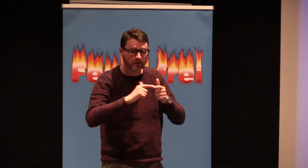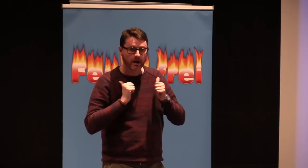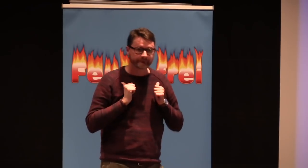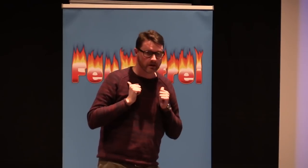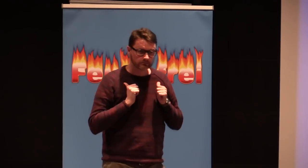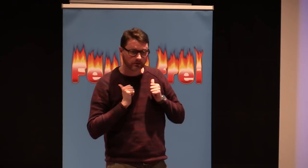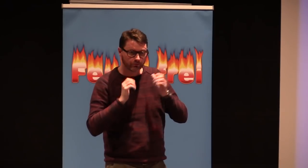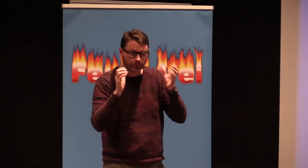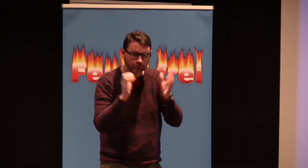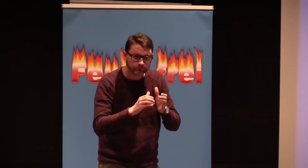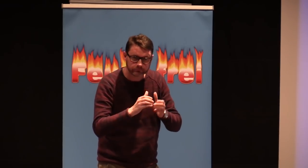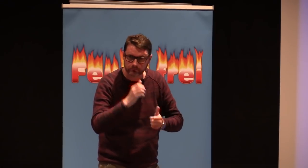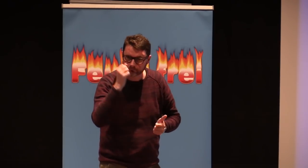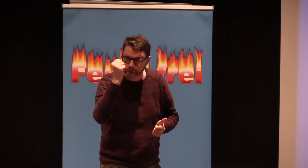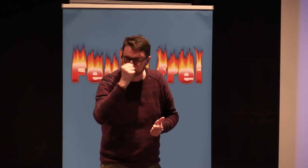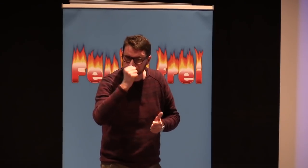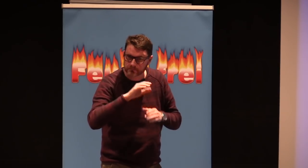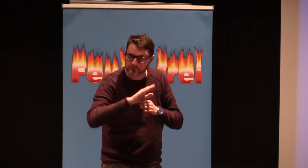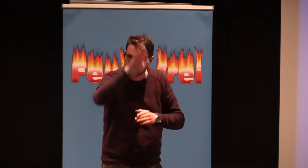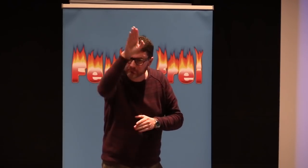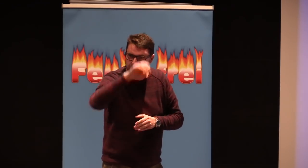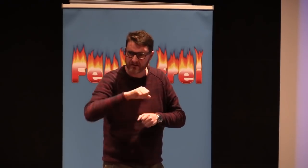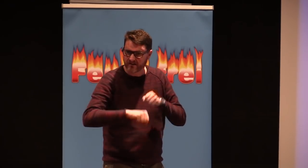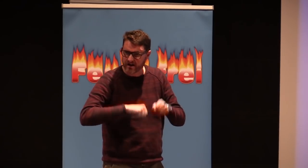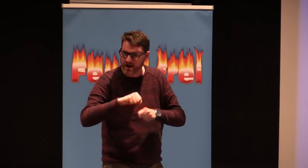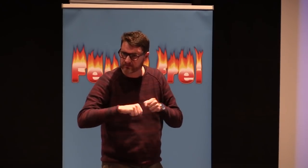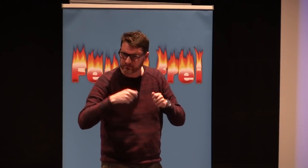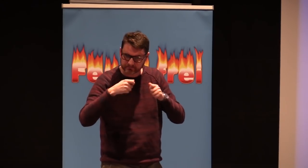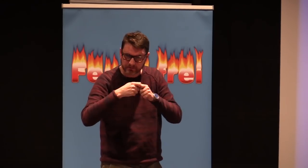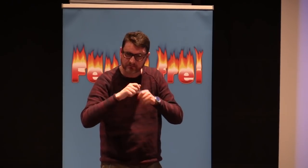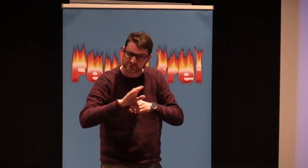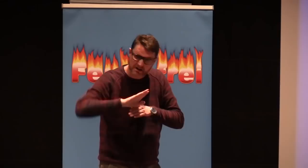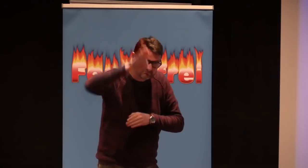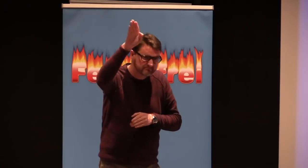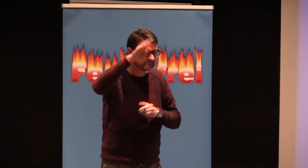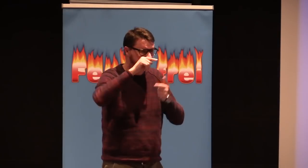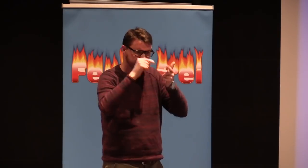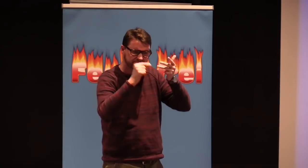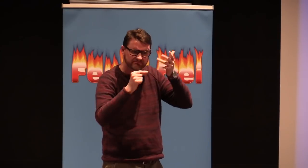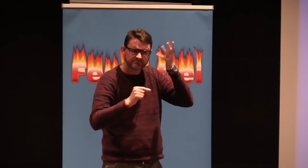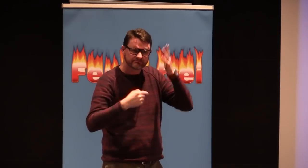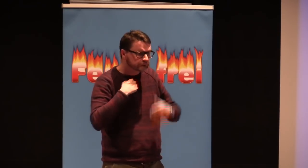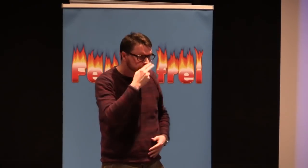Wohingegen ich sehe, dass solche losen Gruppierungen wie Wandergruppen, Fahrradtreffs